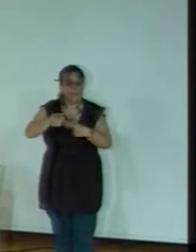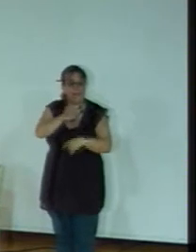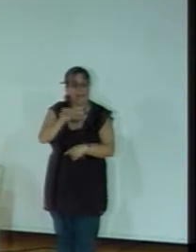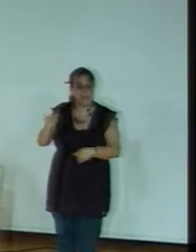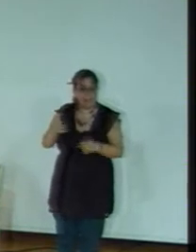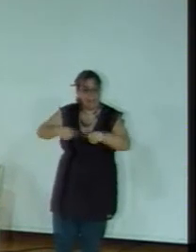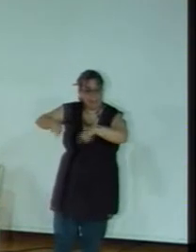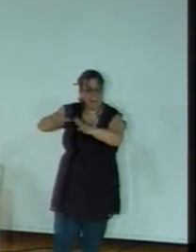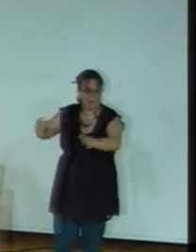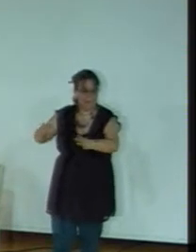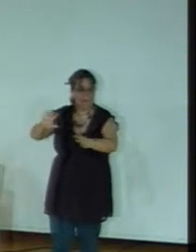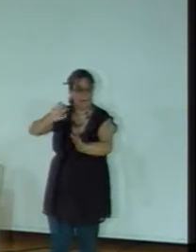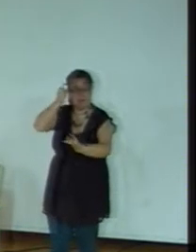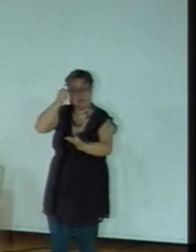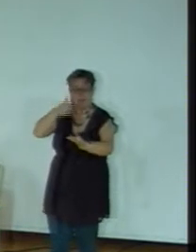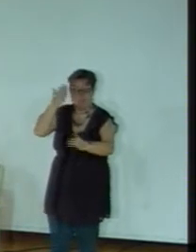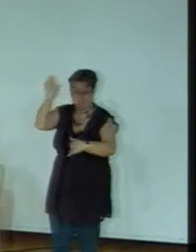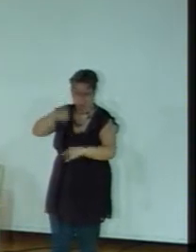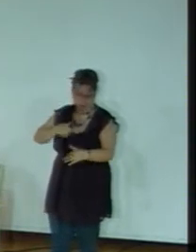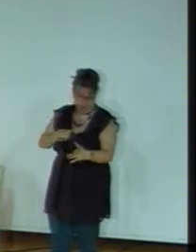pas certain que le problème, ça soit le Bitcoin. On